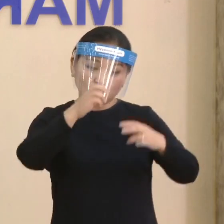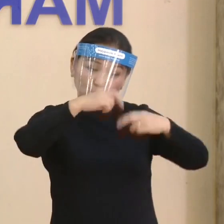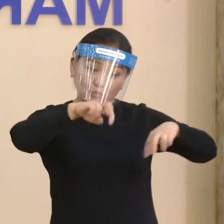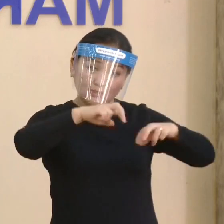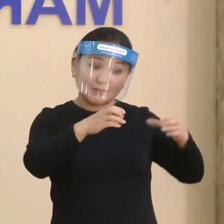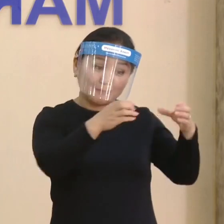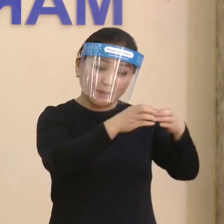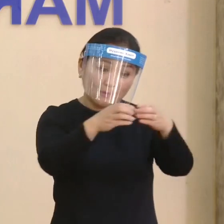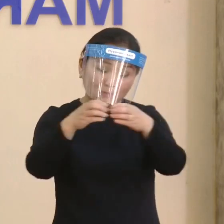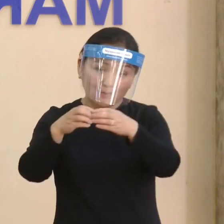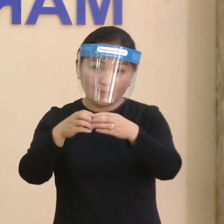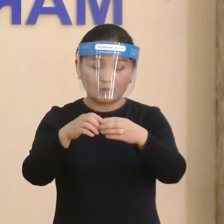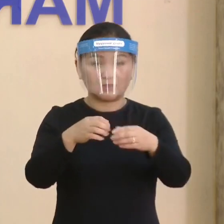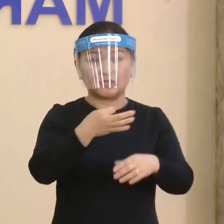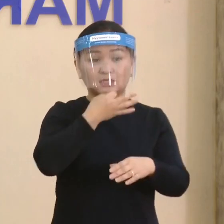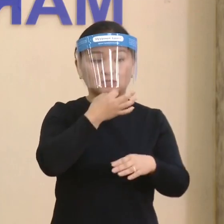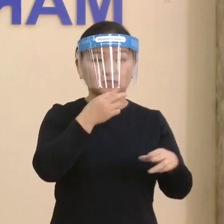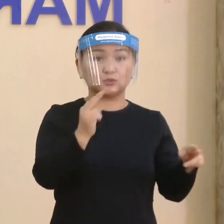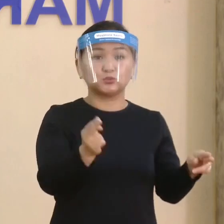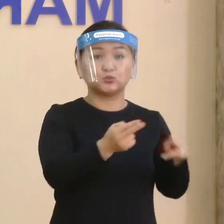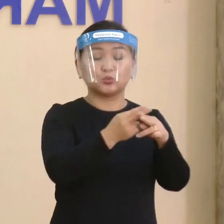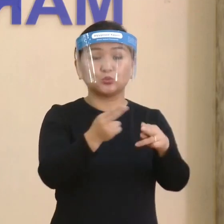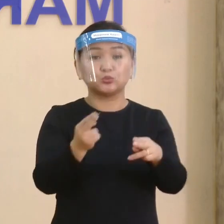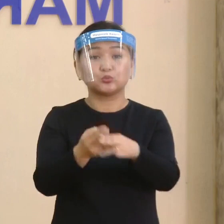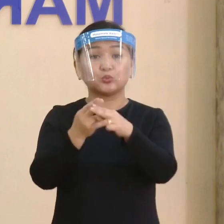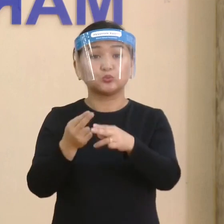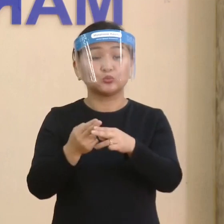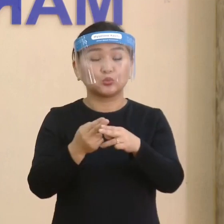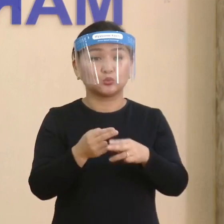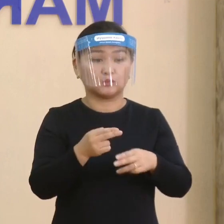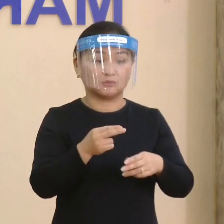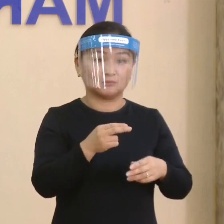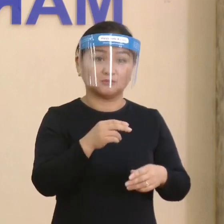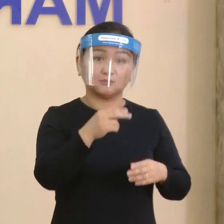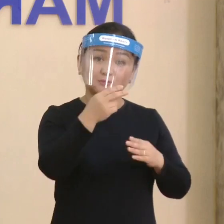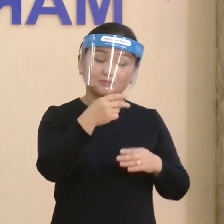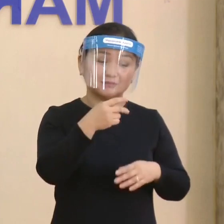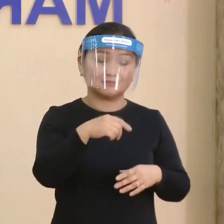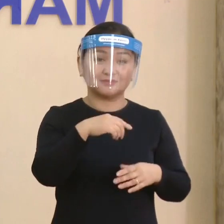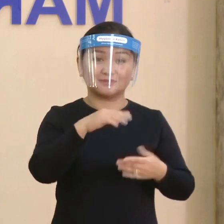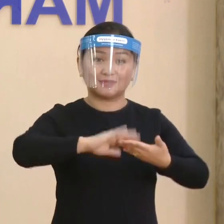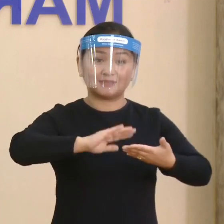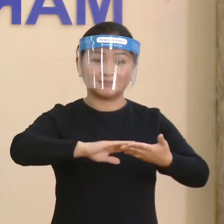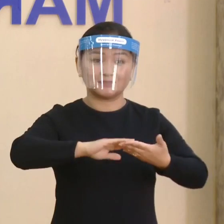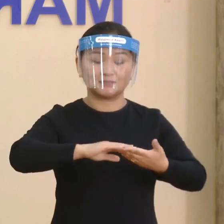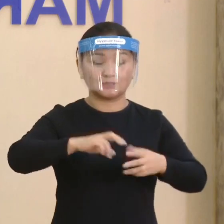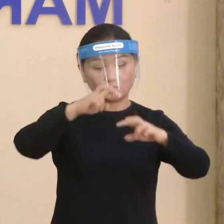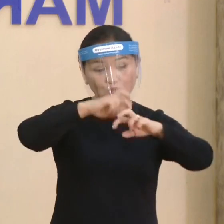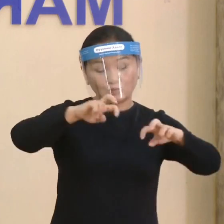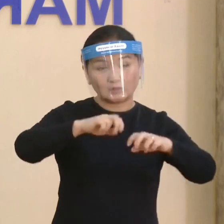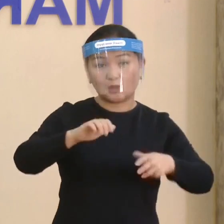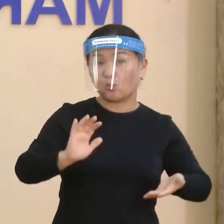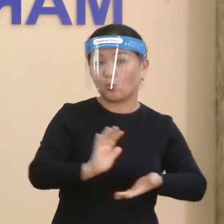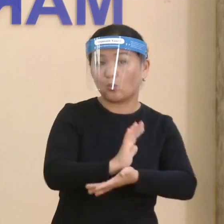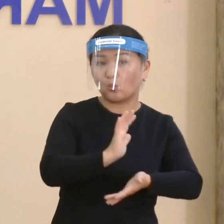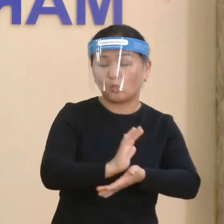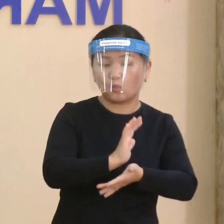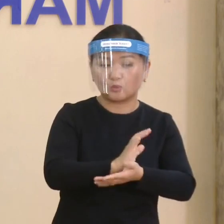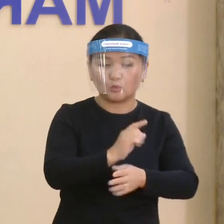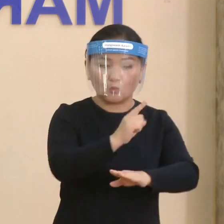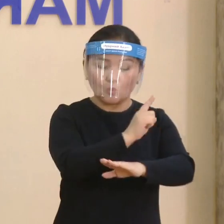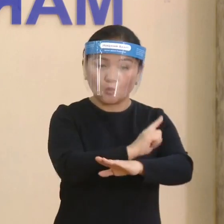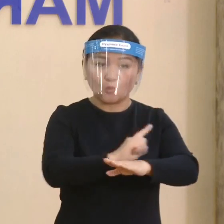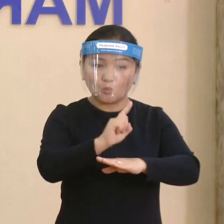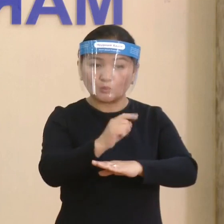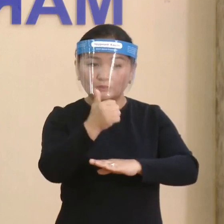урчилсан одоо дүнгийн талаар ийм танилцуулга мэдээллүүдийг бол сонсож бид нар судалгаагаа одоо аль болох хурдан үр